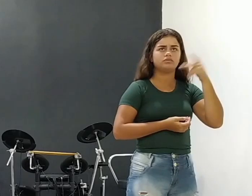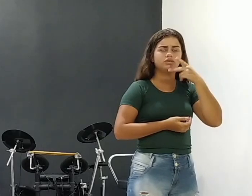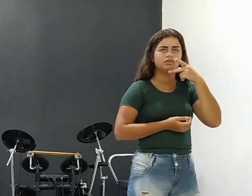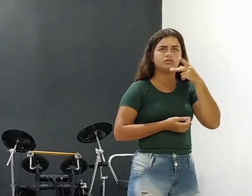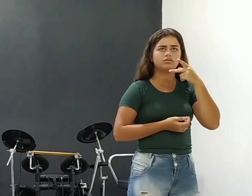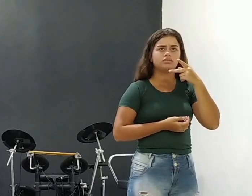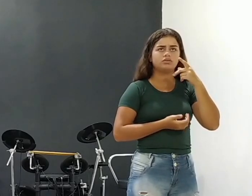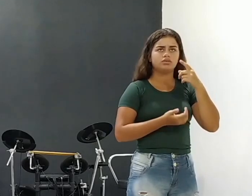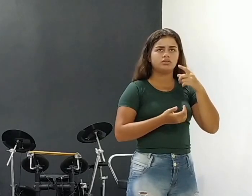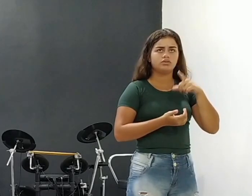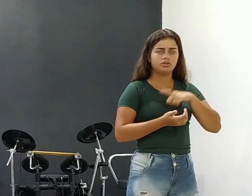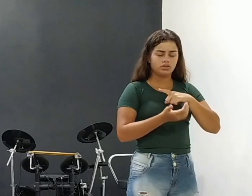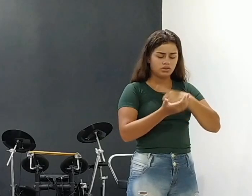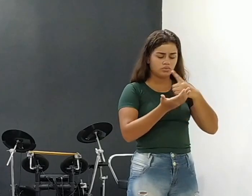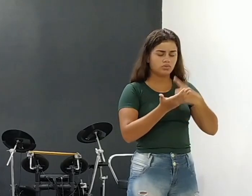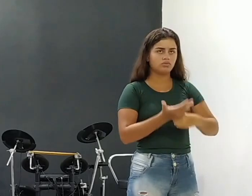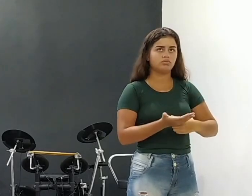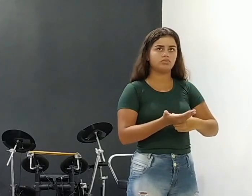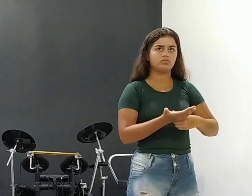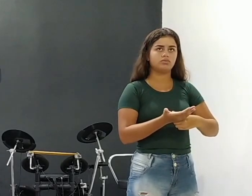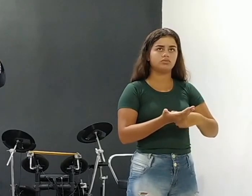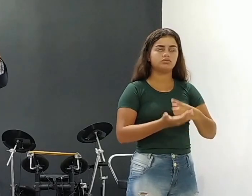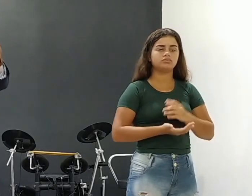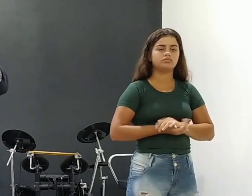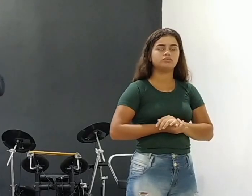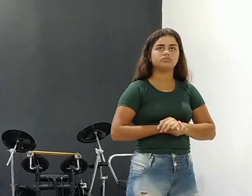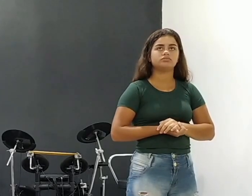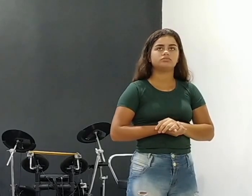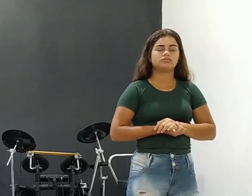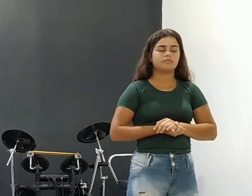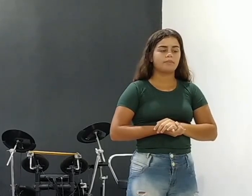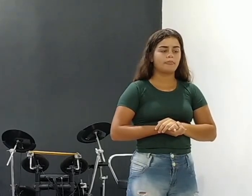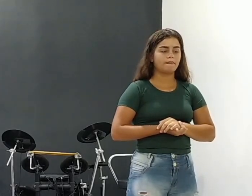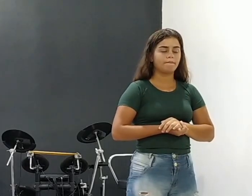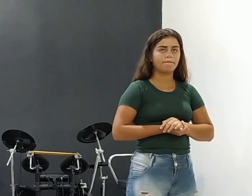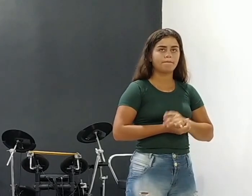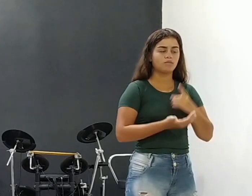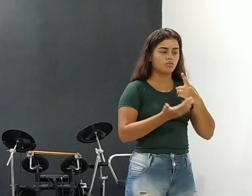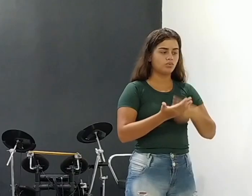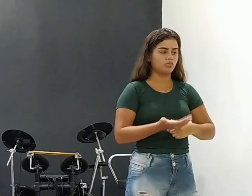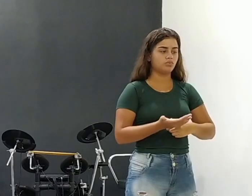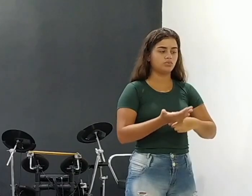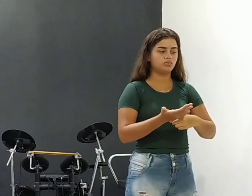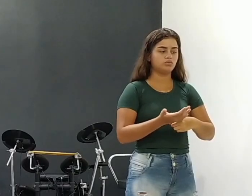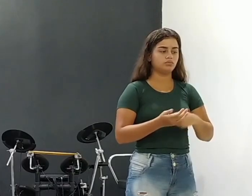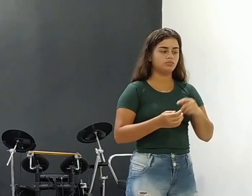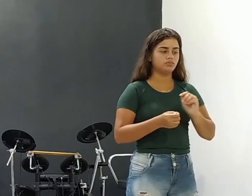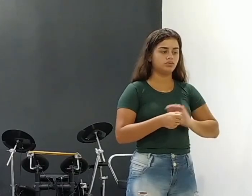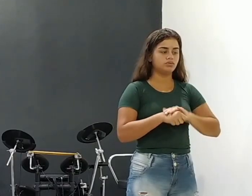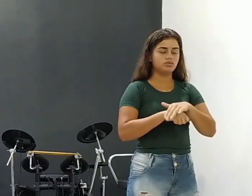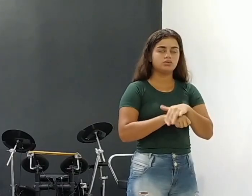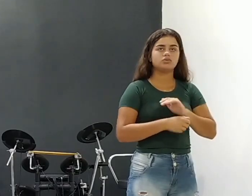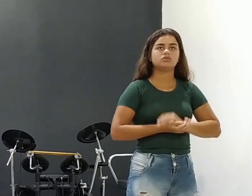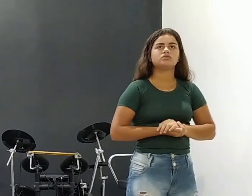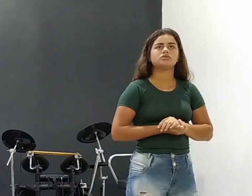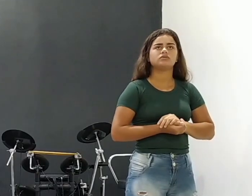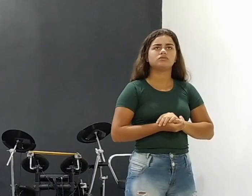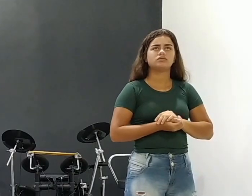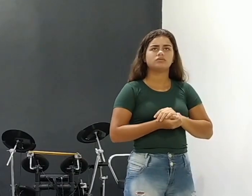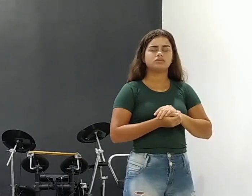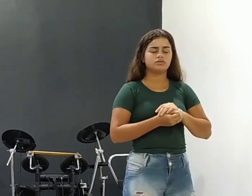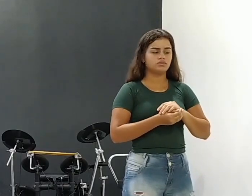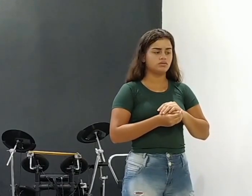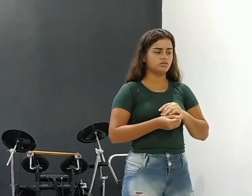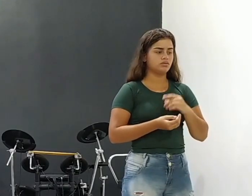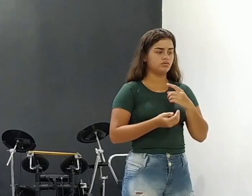para firmar contigo nessa noite. Eu tenho um acordo para poder fazer contigo nessa noite. Você tenha compromisso contigo